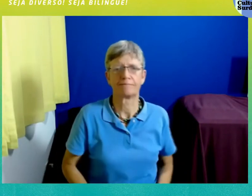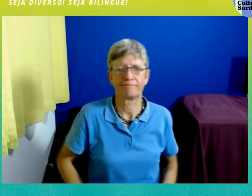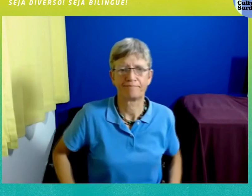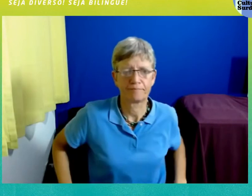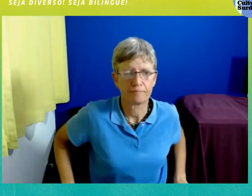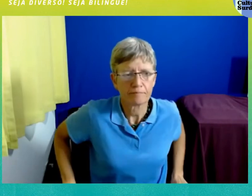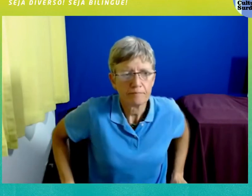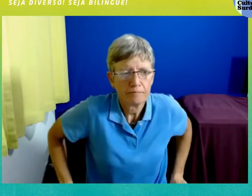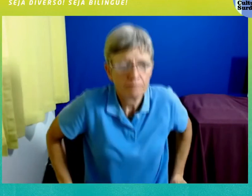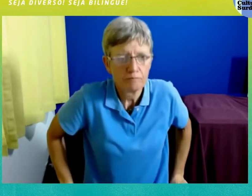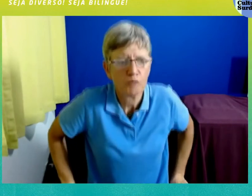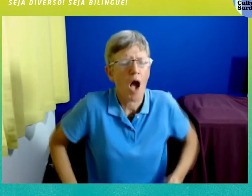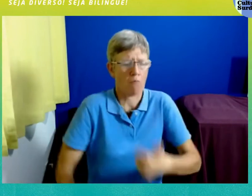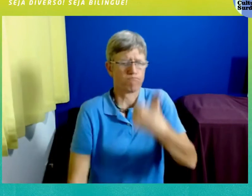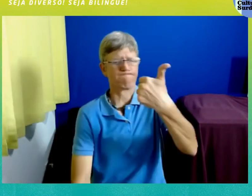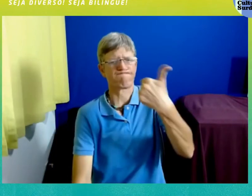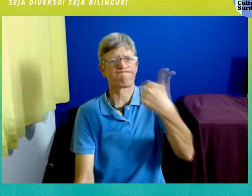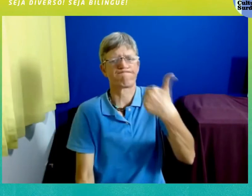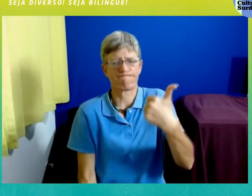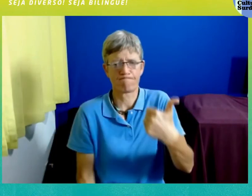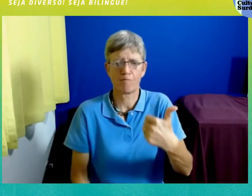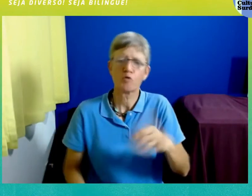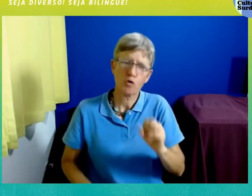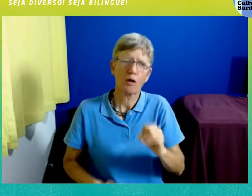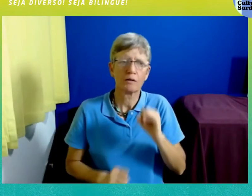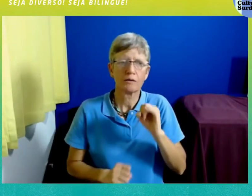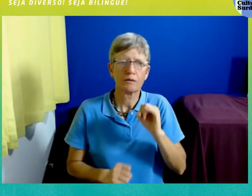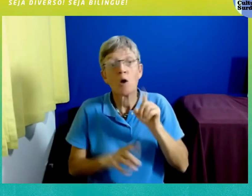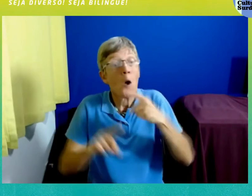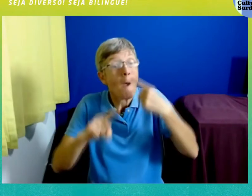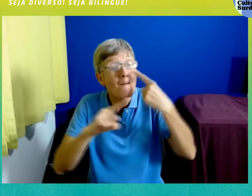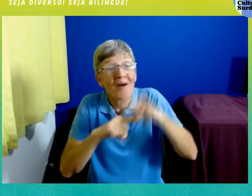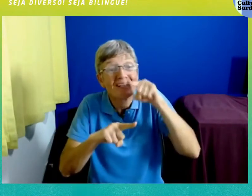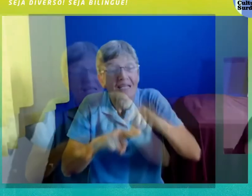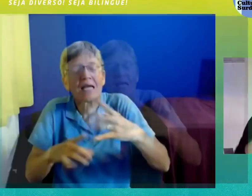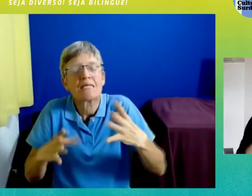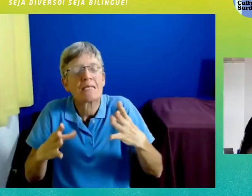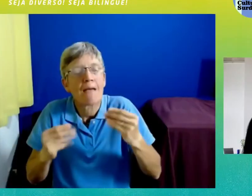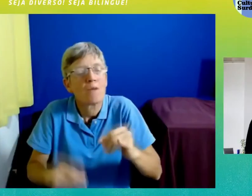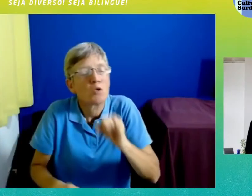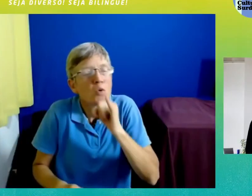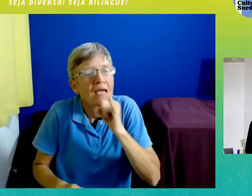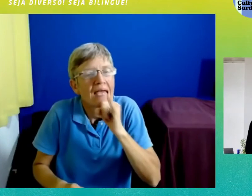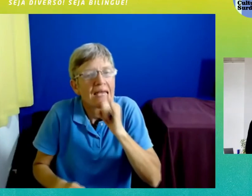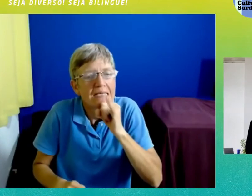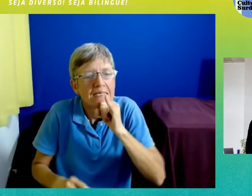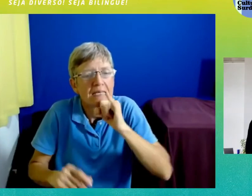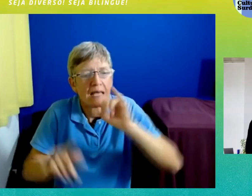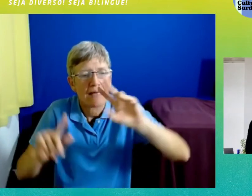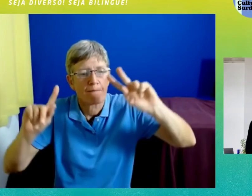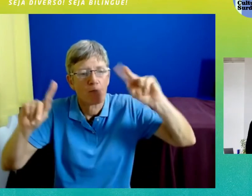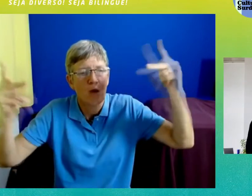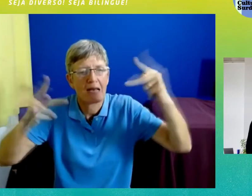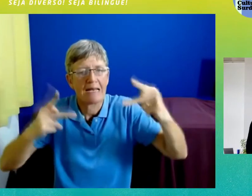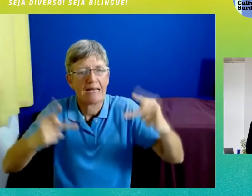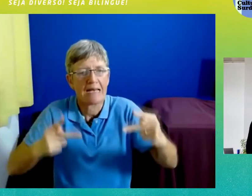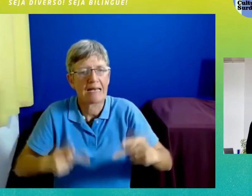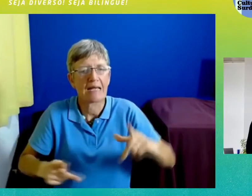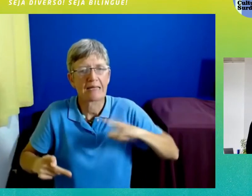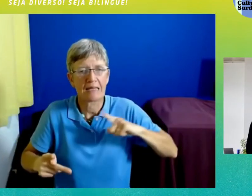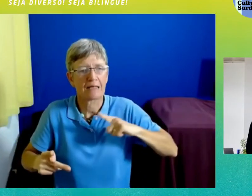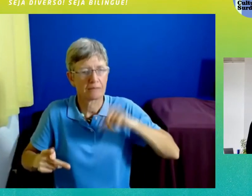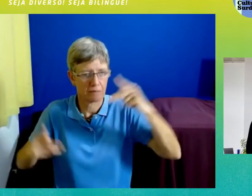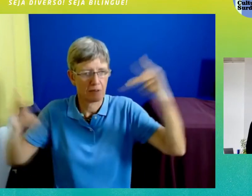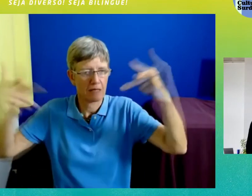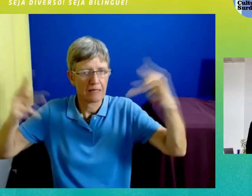A gente já colocou também. Uhum. Já colocamos. Professora, muito obrigada. Porque lá